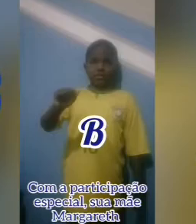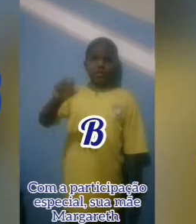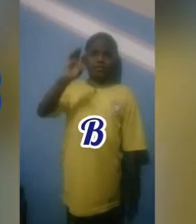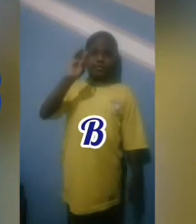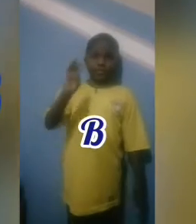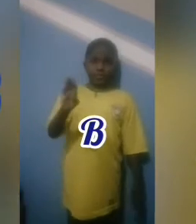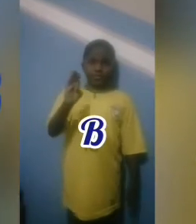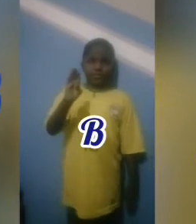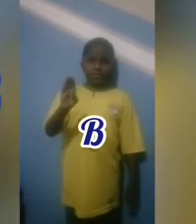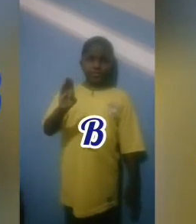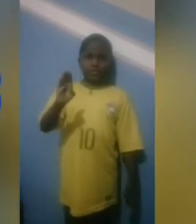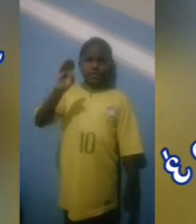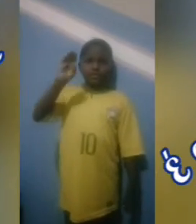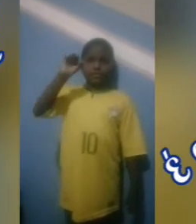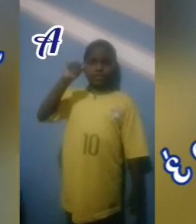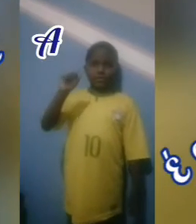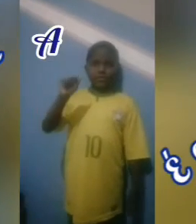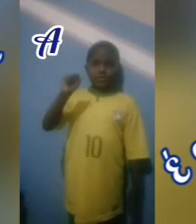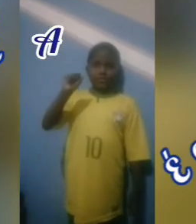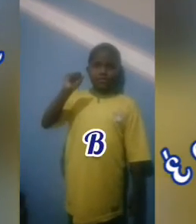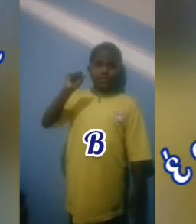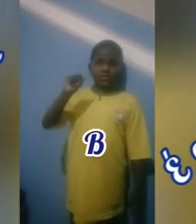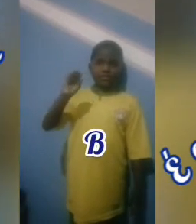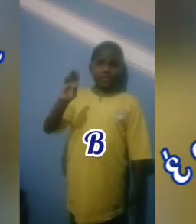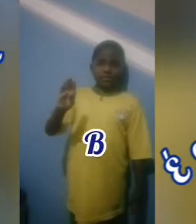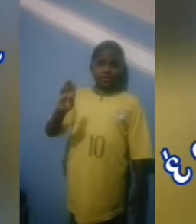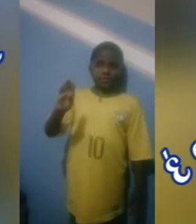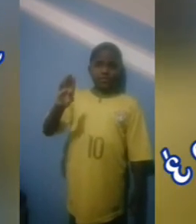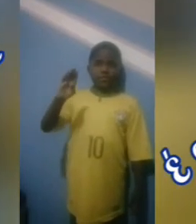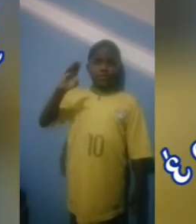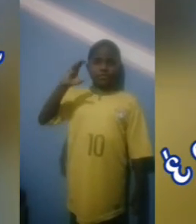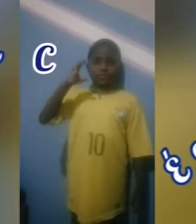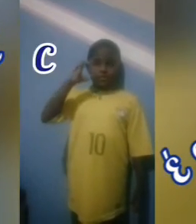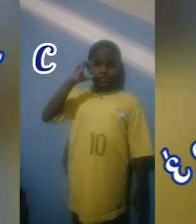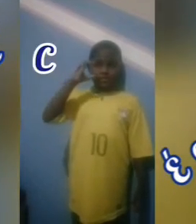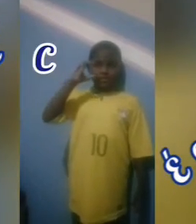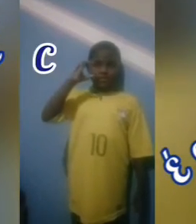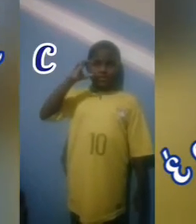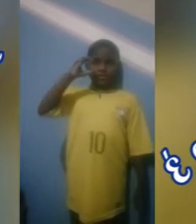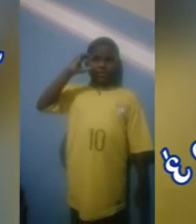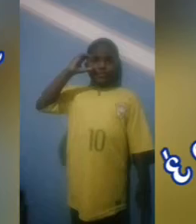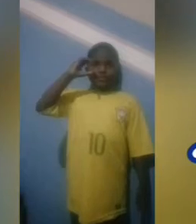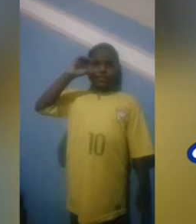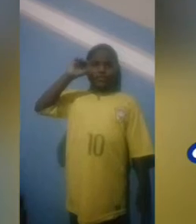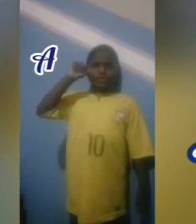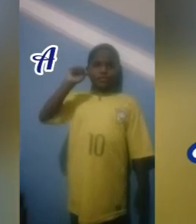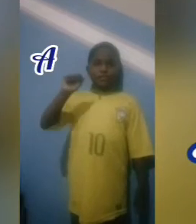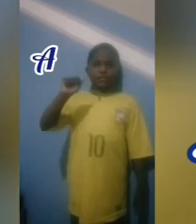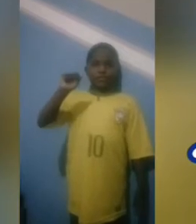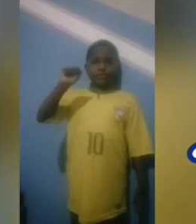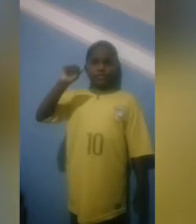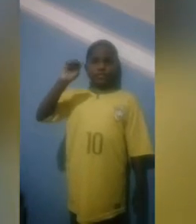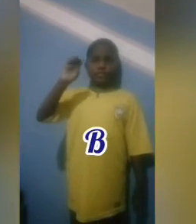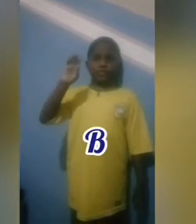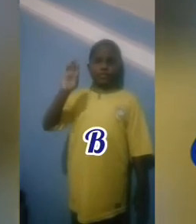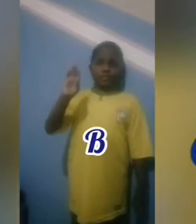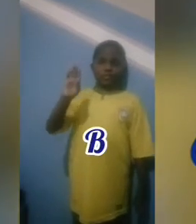B, é o A, é o B, é o C. É o A, é o